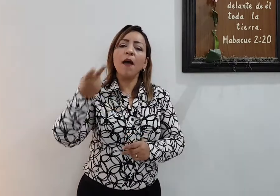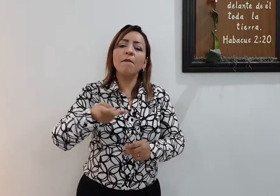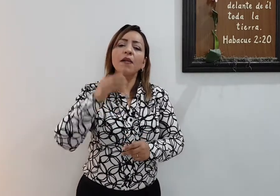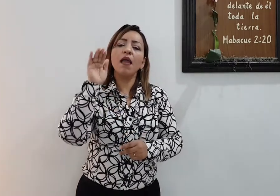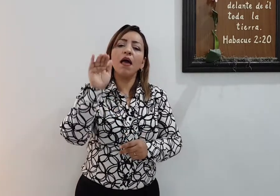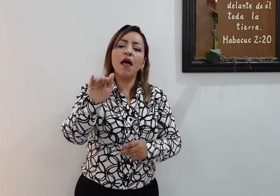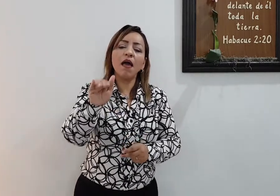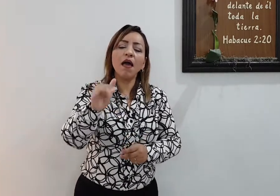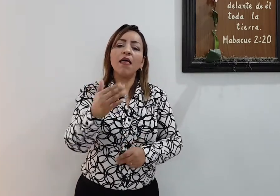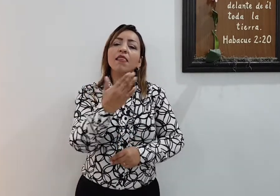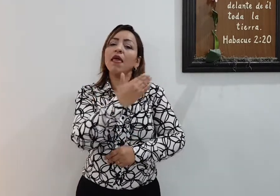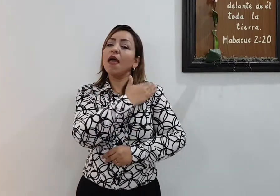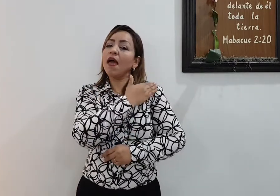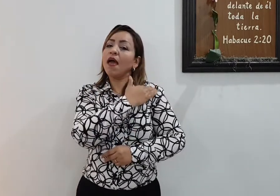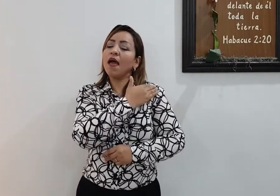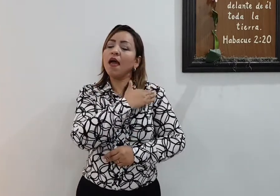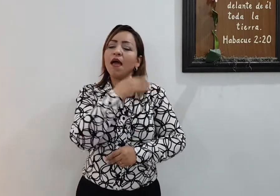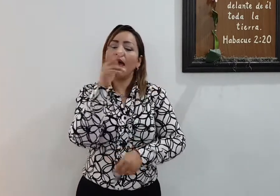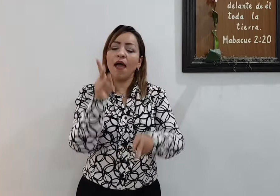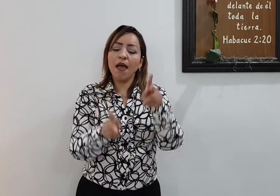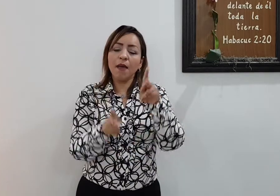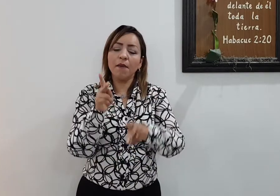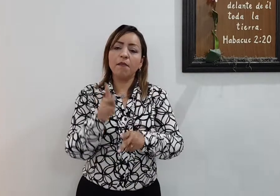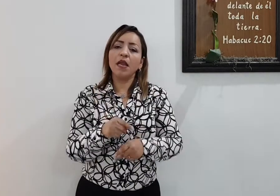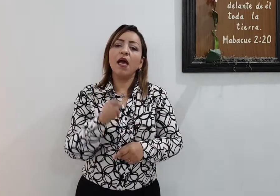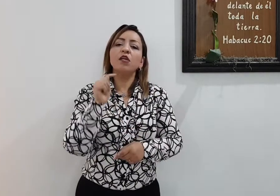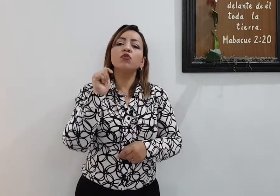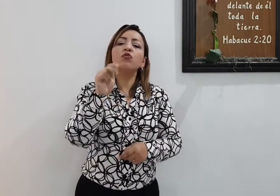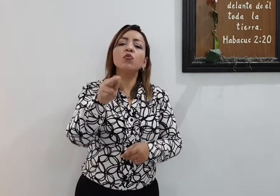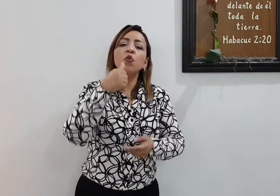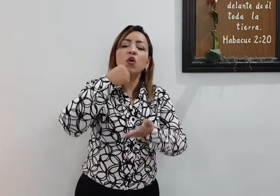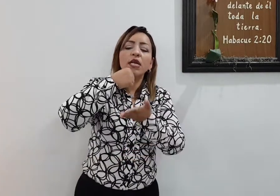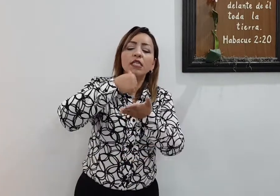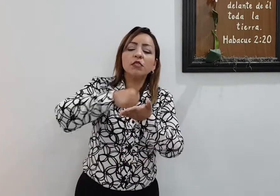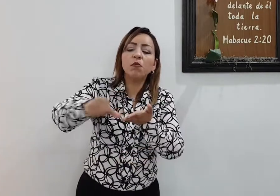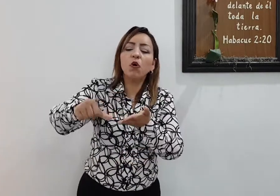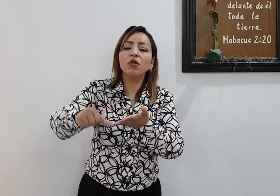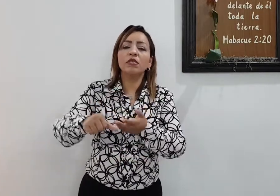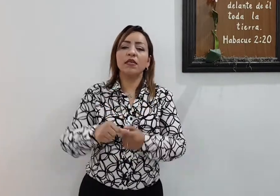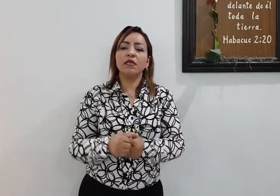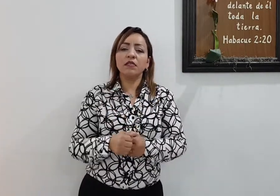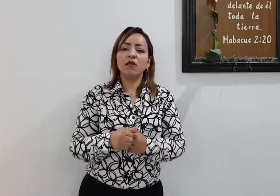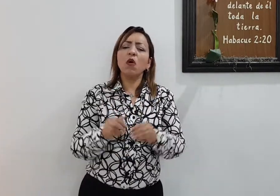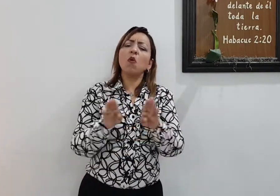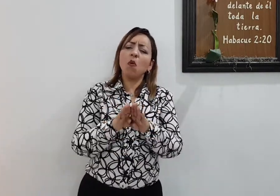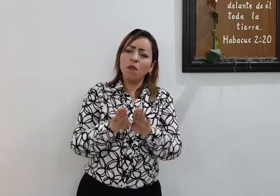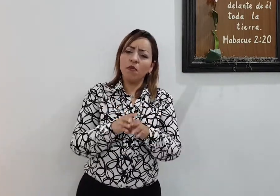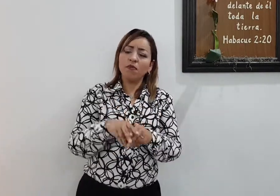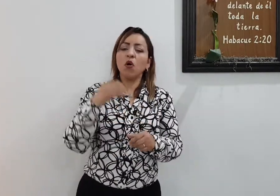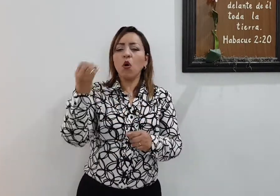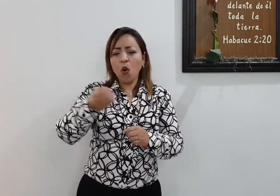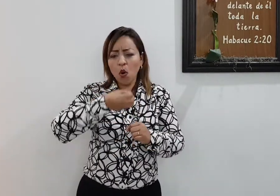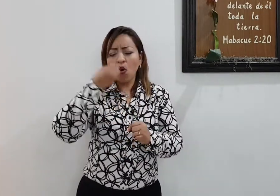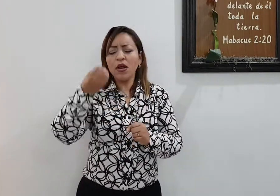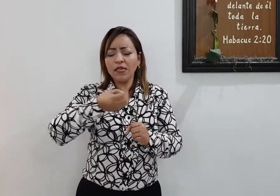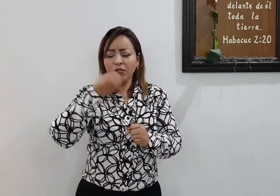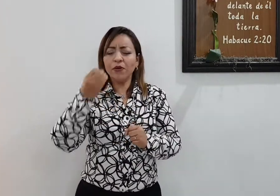comunión, esa comunicación con Dios, que es lo que necesitamos hacer. Para empezar enero, creo que hemos tocado